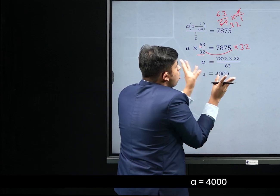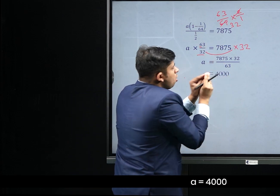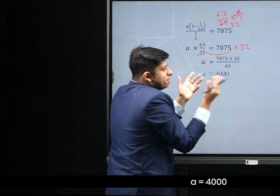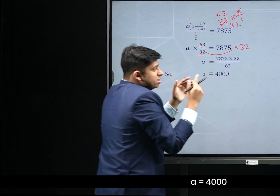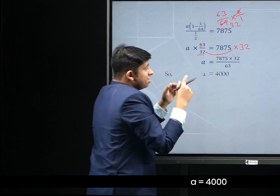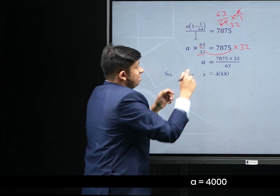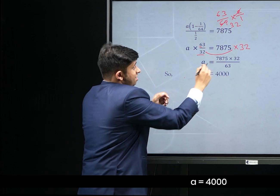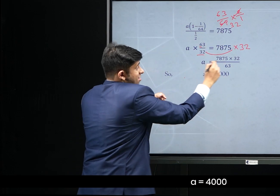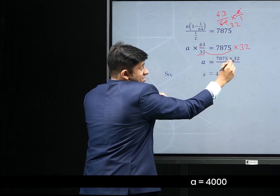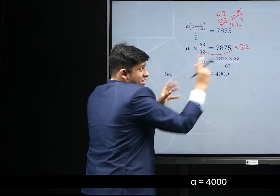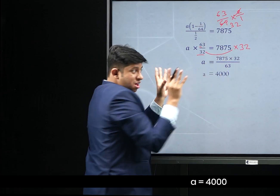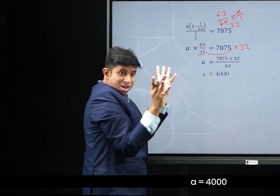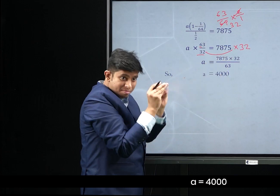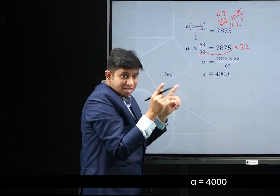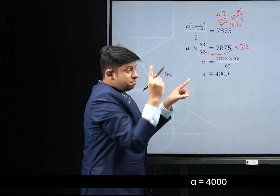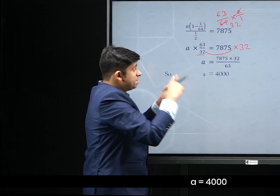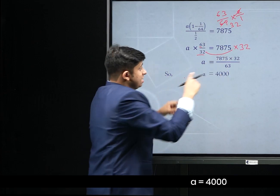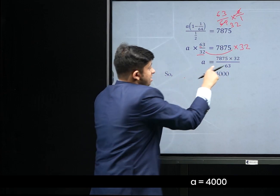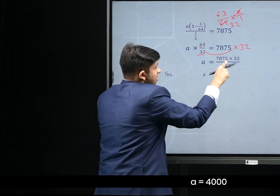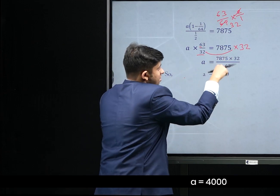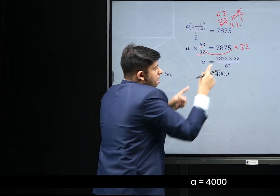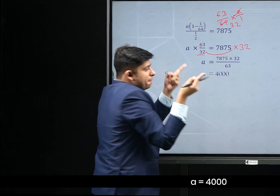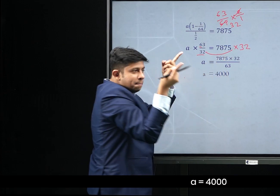அதாவது ஏ ஈடு 4000.